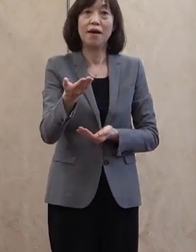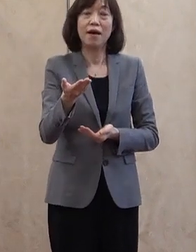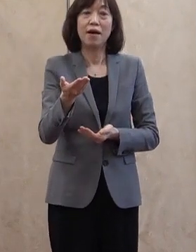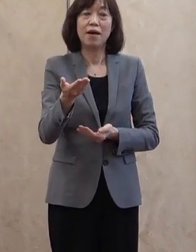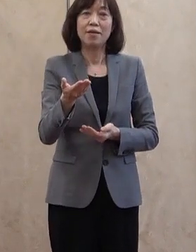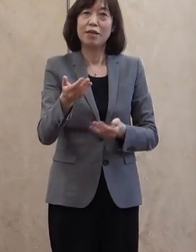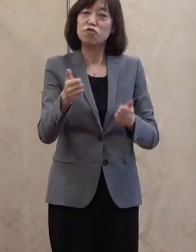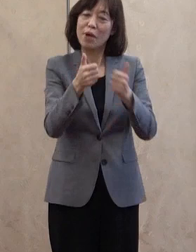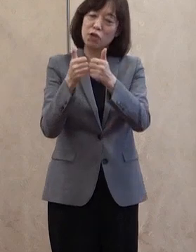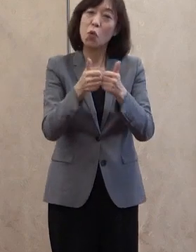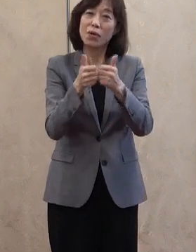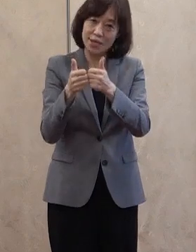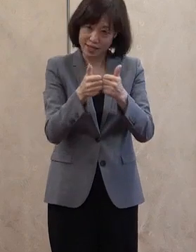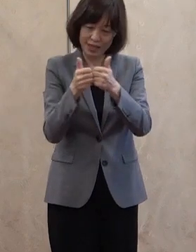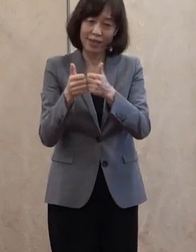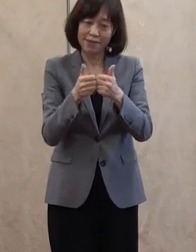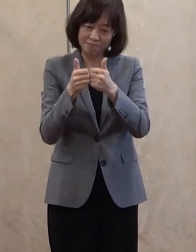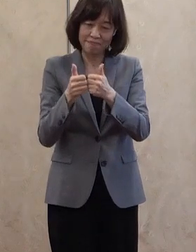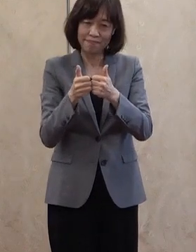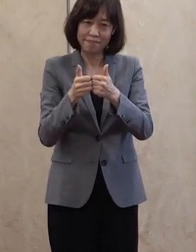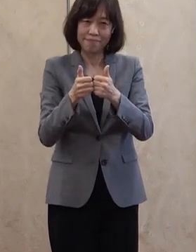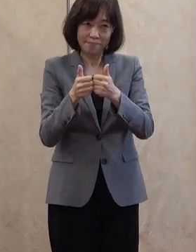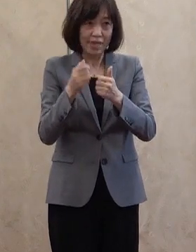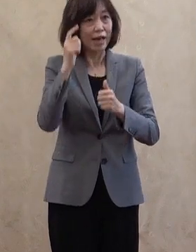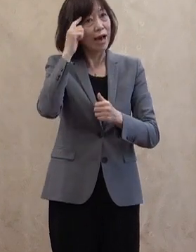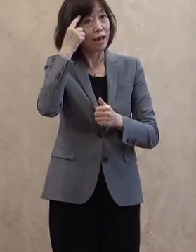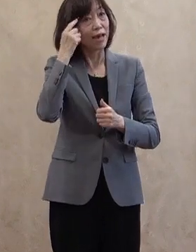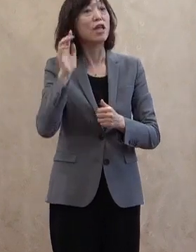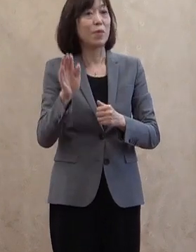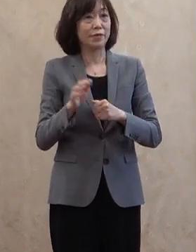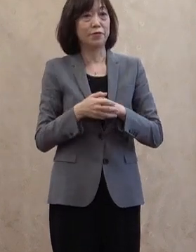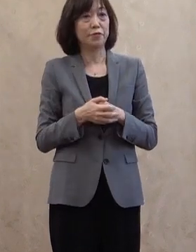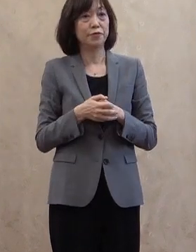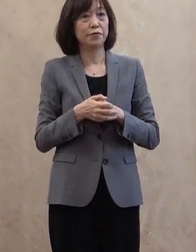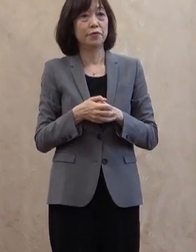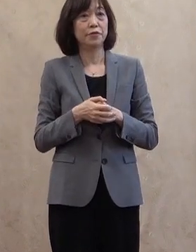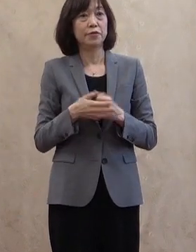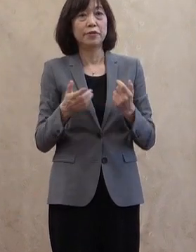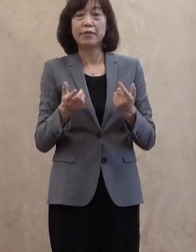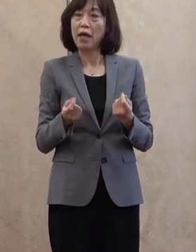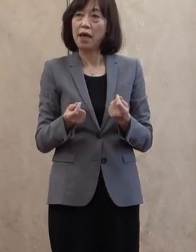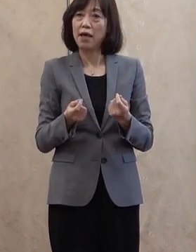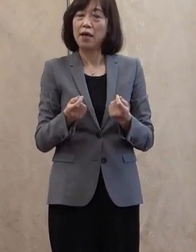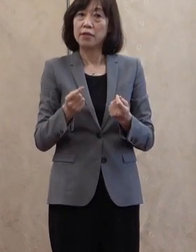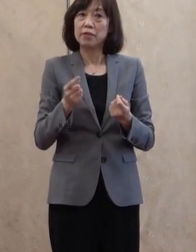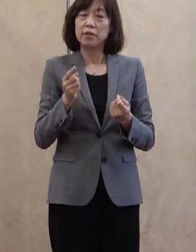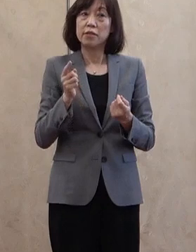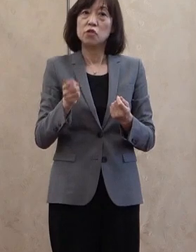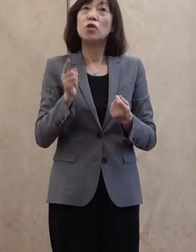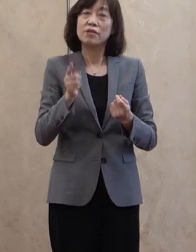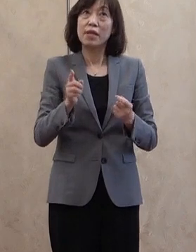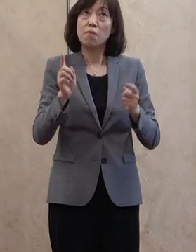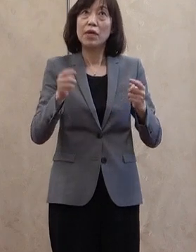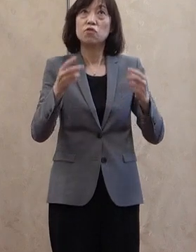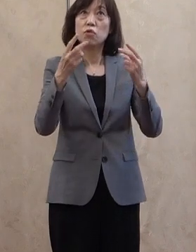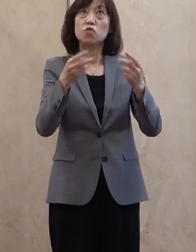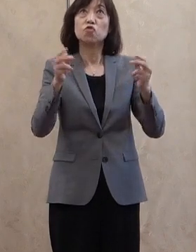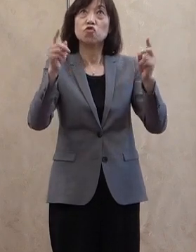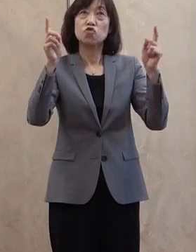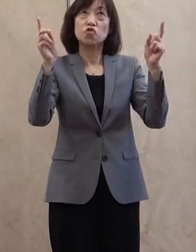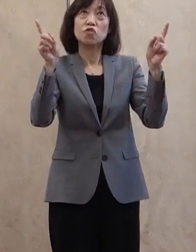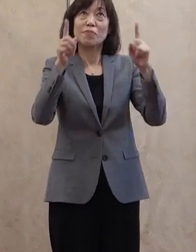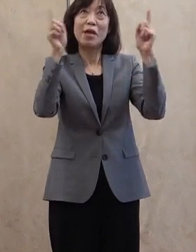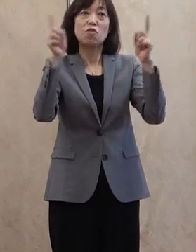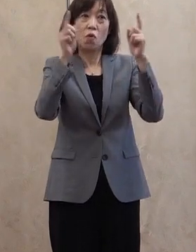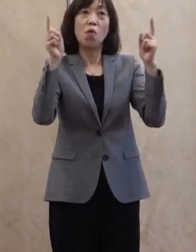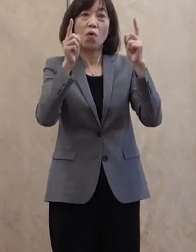協議しているという最中です。で、 セレブレーションについては無観客で行うということ